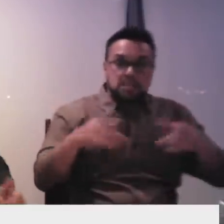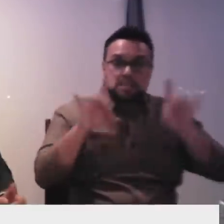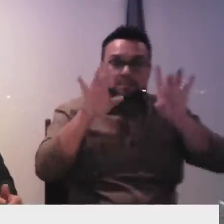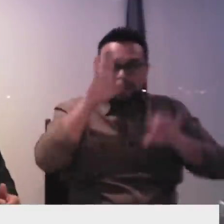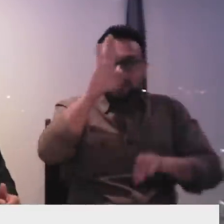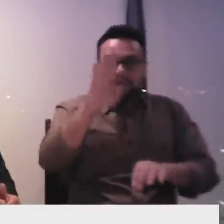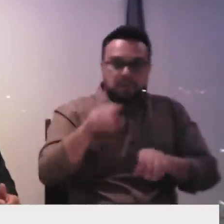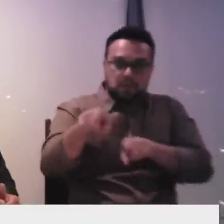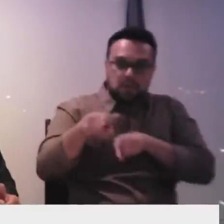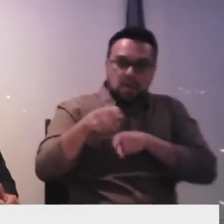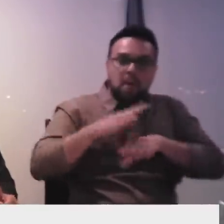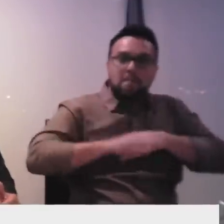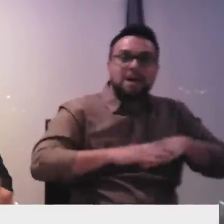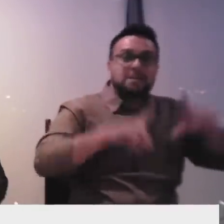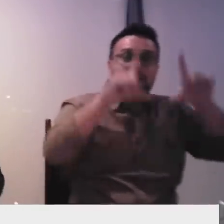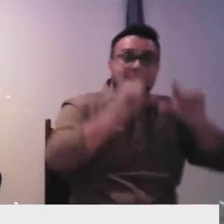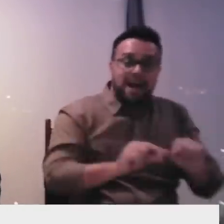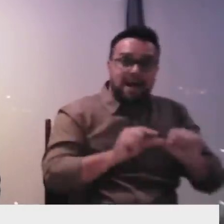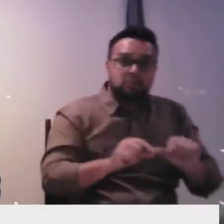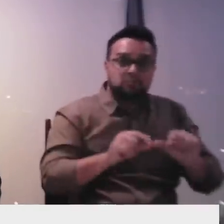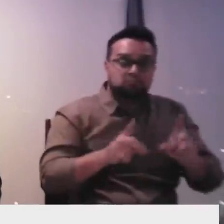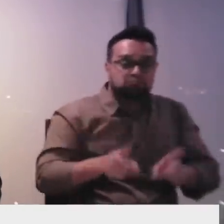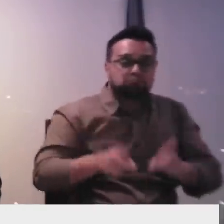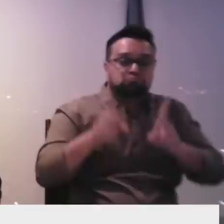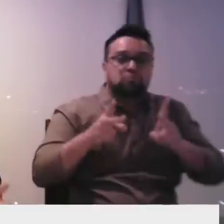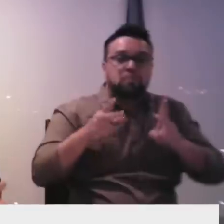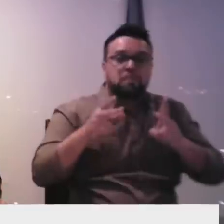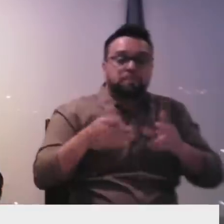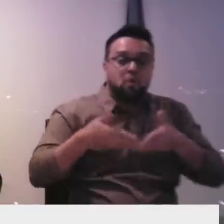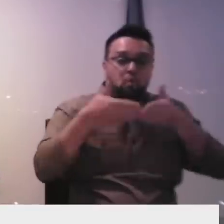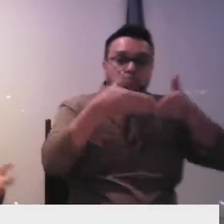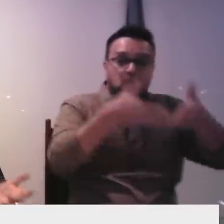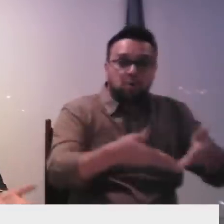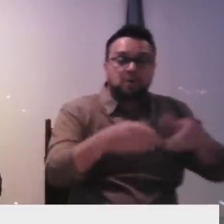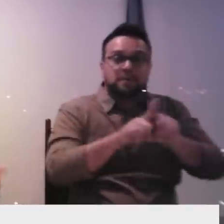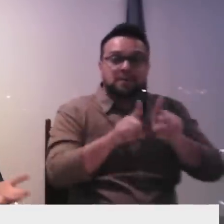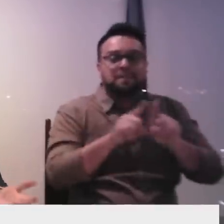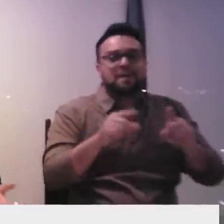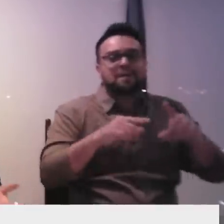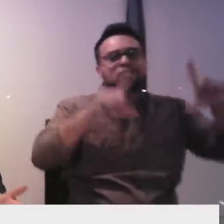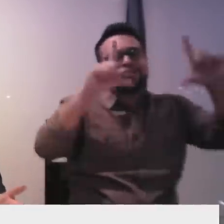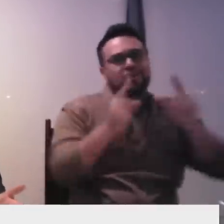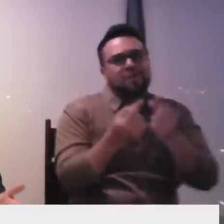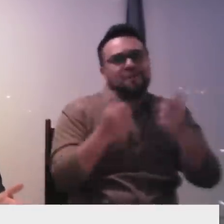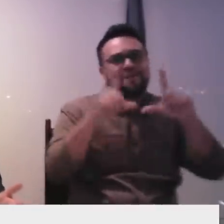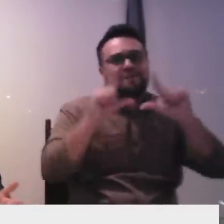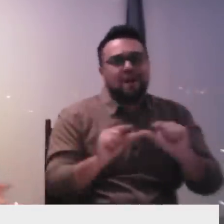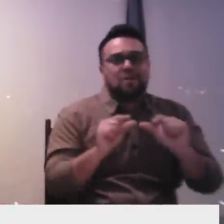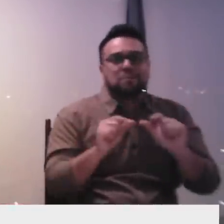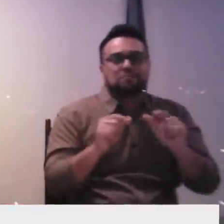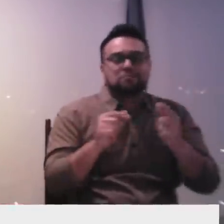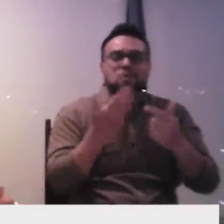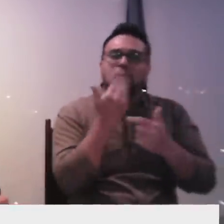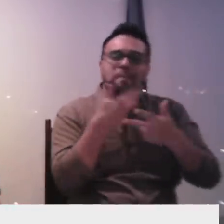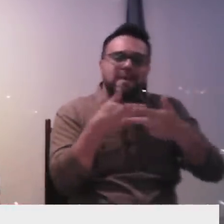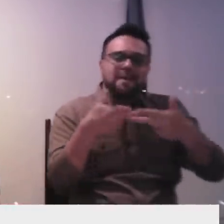mais barato nos portos para exportação e também mercadoria da prateleira dos supermercados mais barata. E não